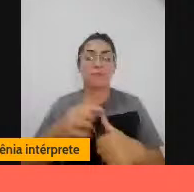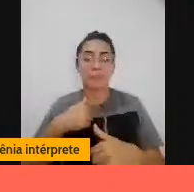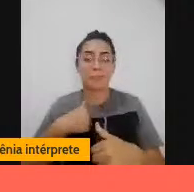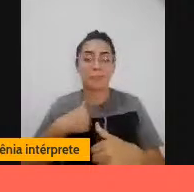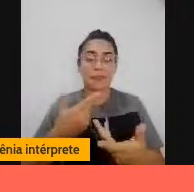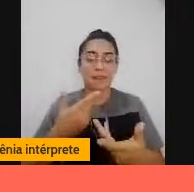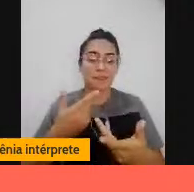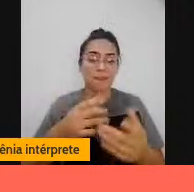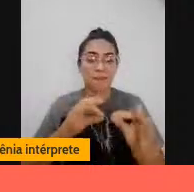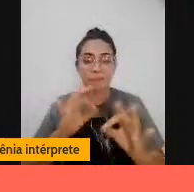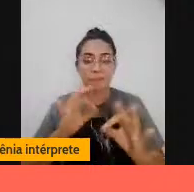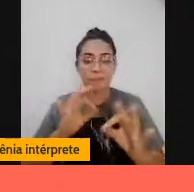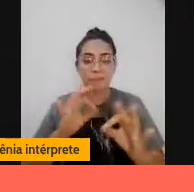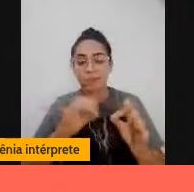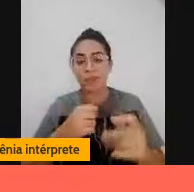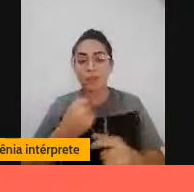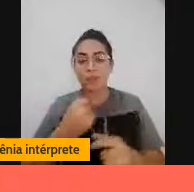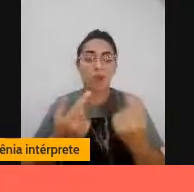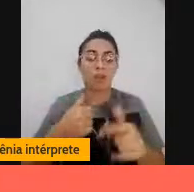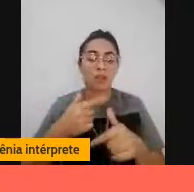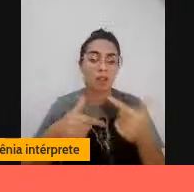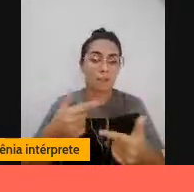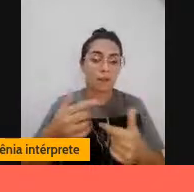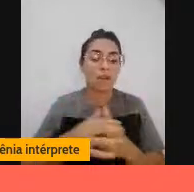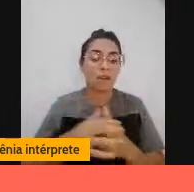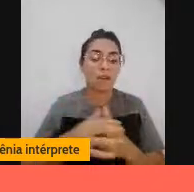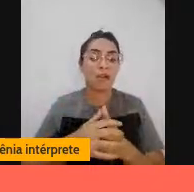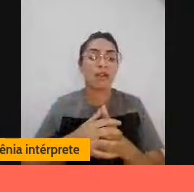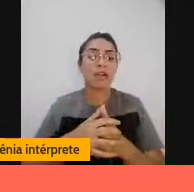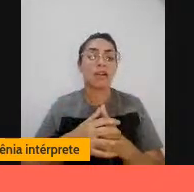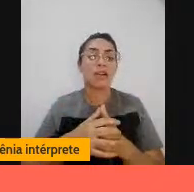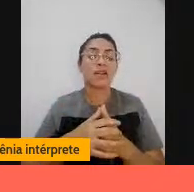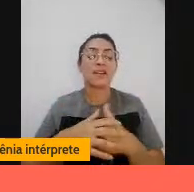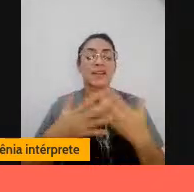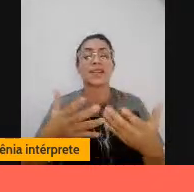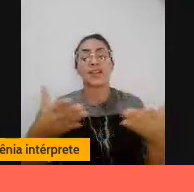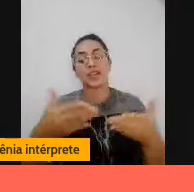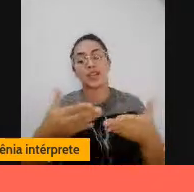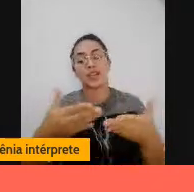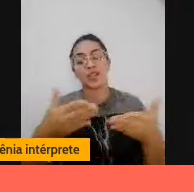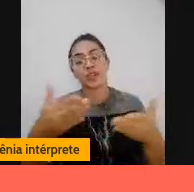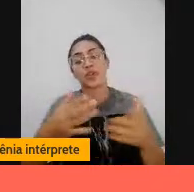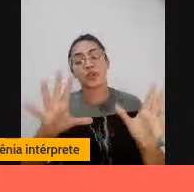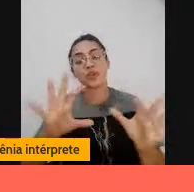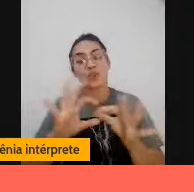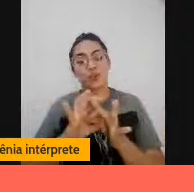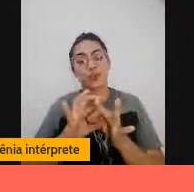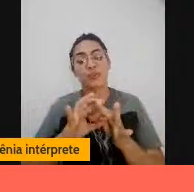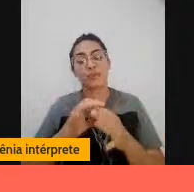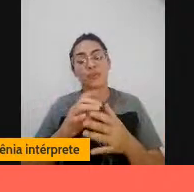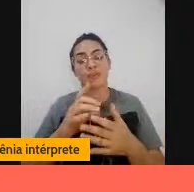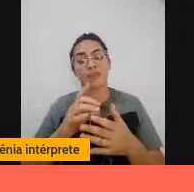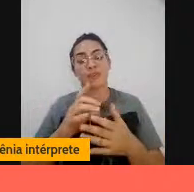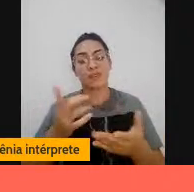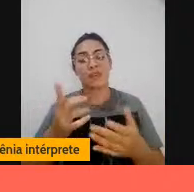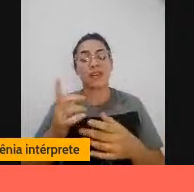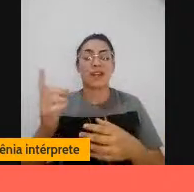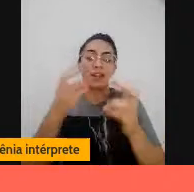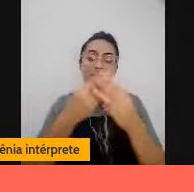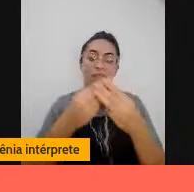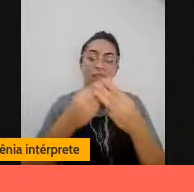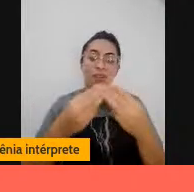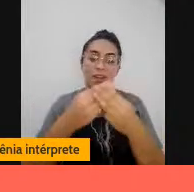outra, e estamos aqui colhendo os frutos duplamente, lá e aqui na nossa UFPB.